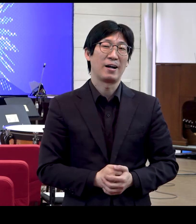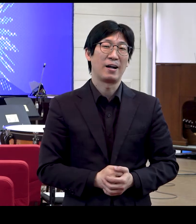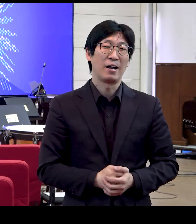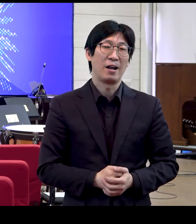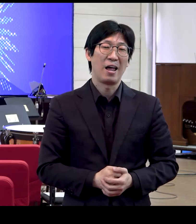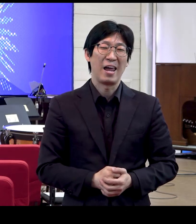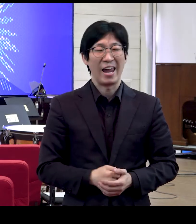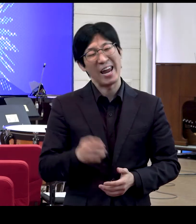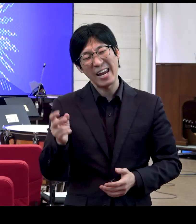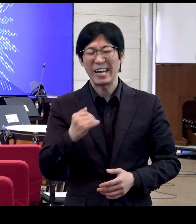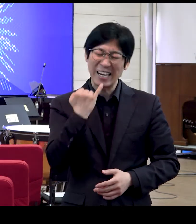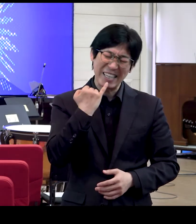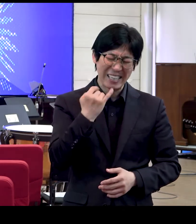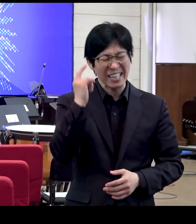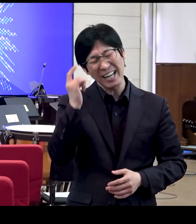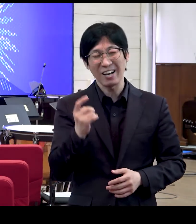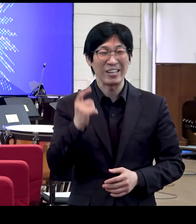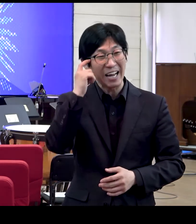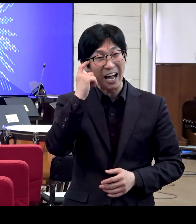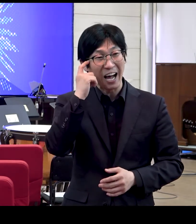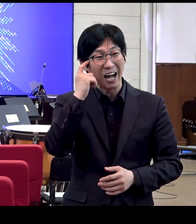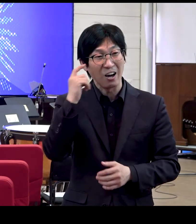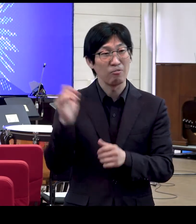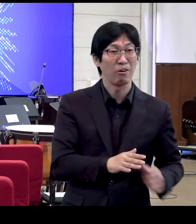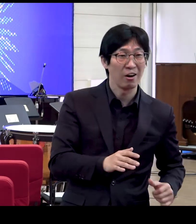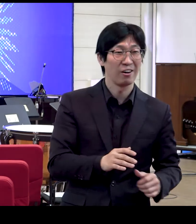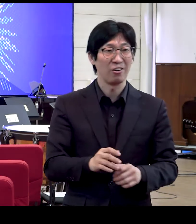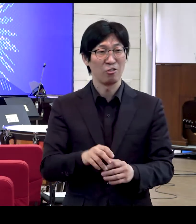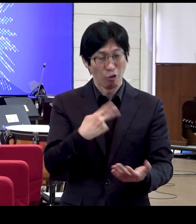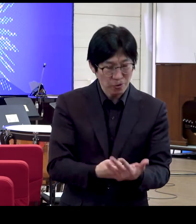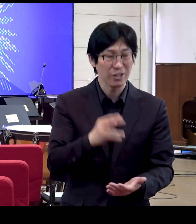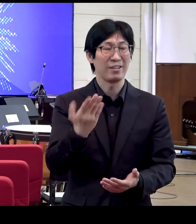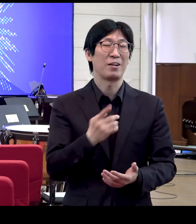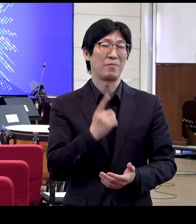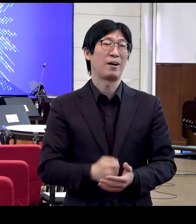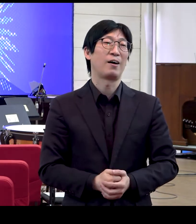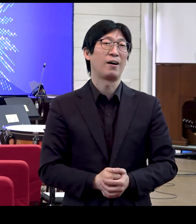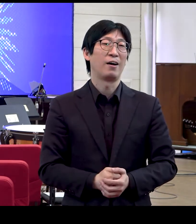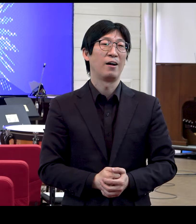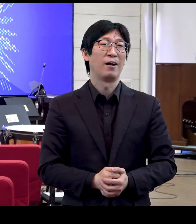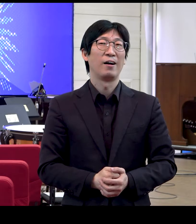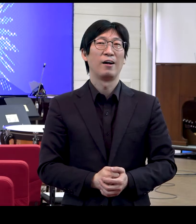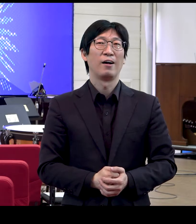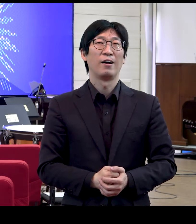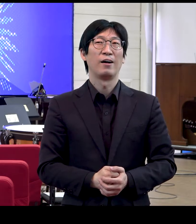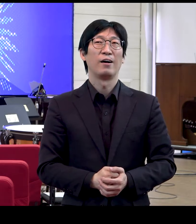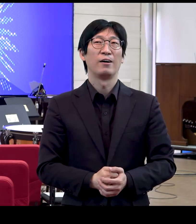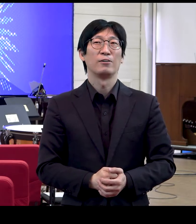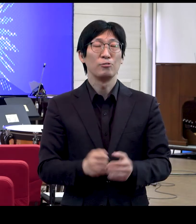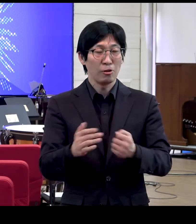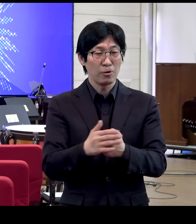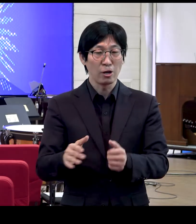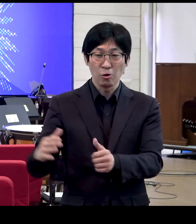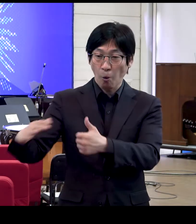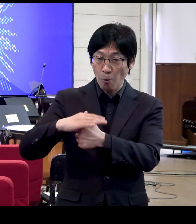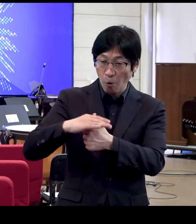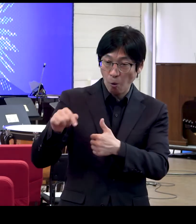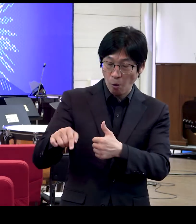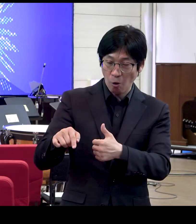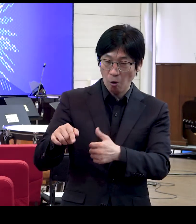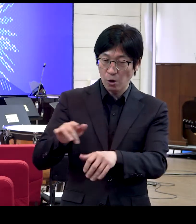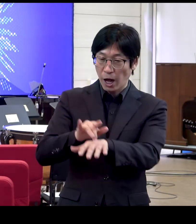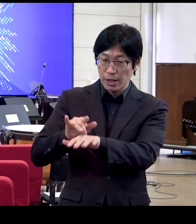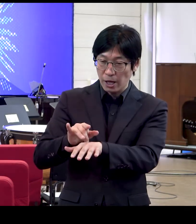결코 방심하면 안 되는 것이다. 그런 공격이 지금도 있어요. 그 공격을 우리가 마주하고 있어요. 그러니까